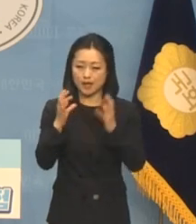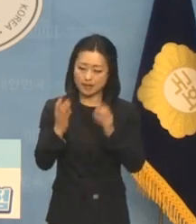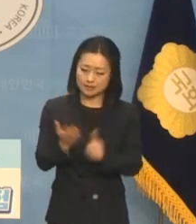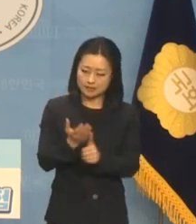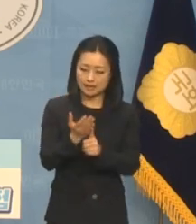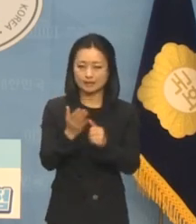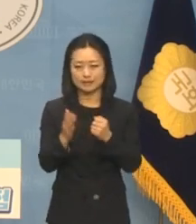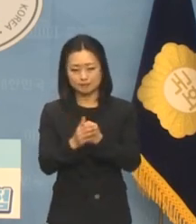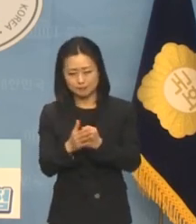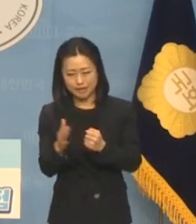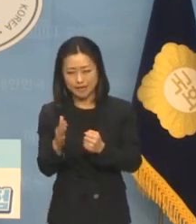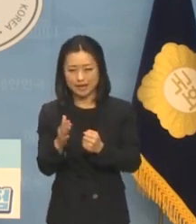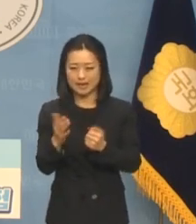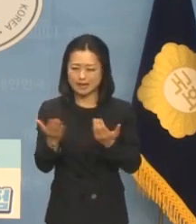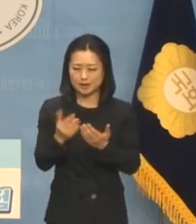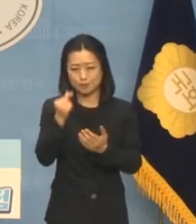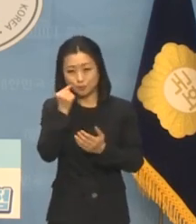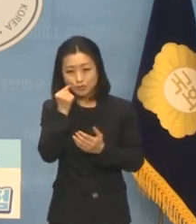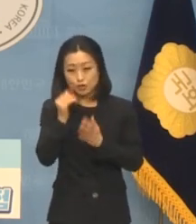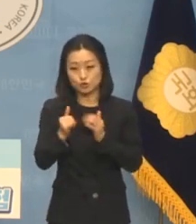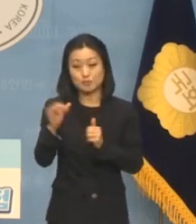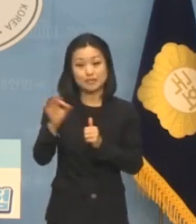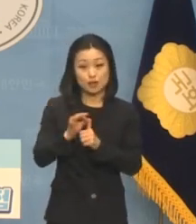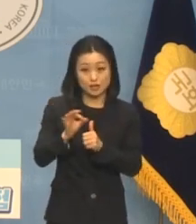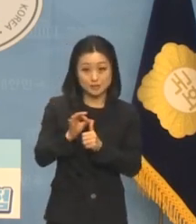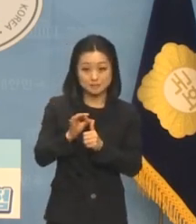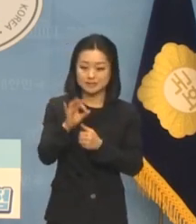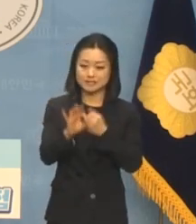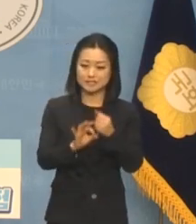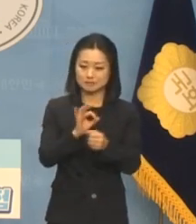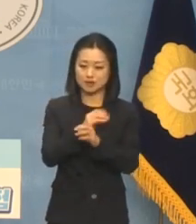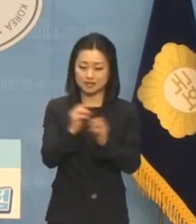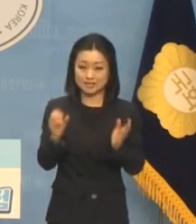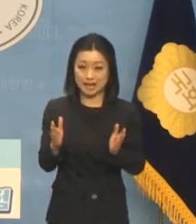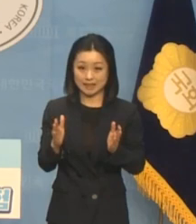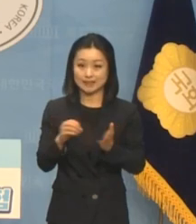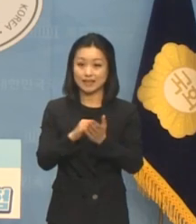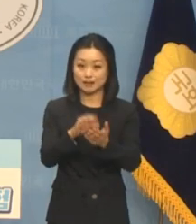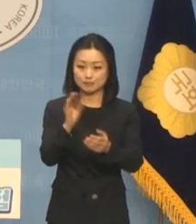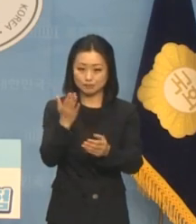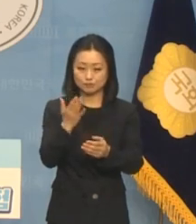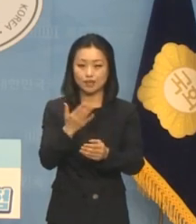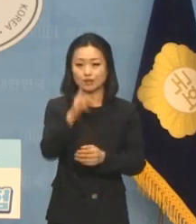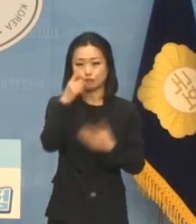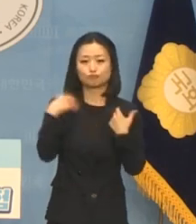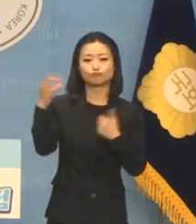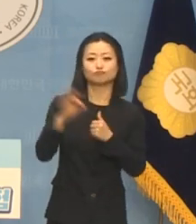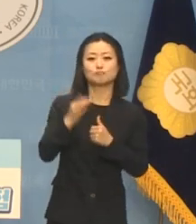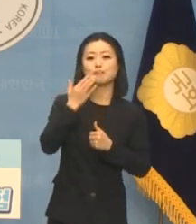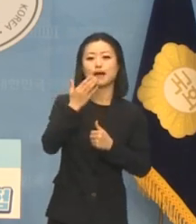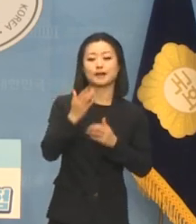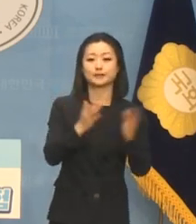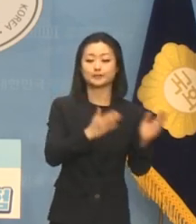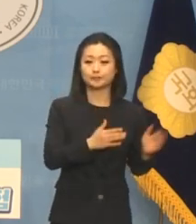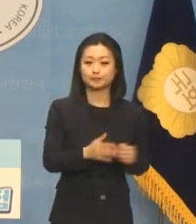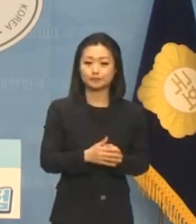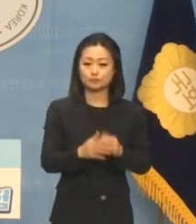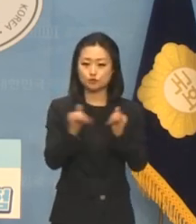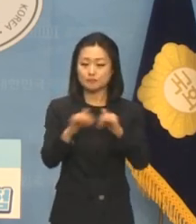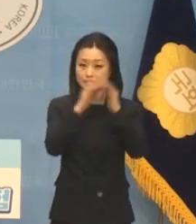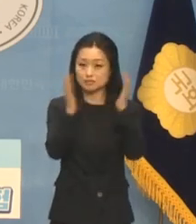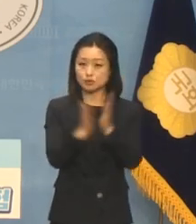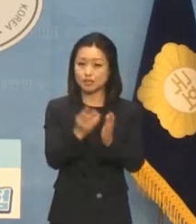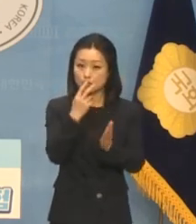경력이 단절된 주부도 국민연금으로 노후를 준비할 수 있습니다. 전국민 고용보험이